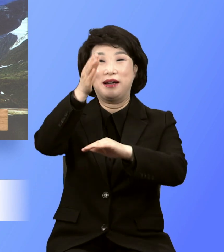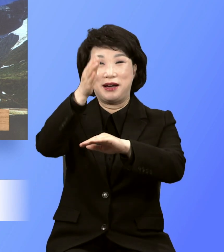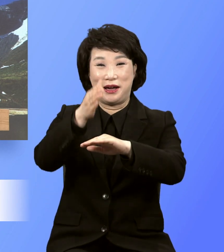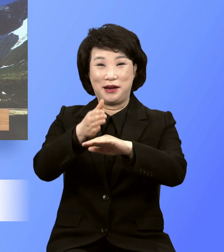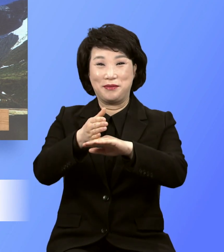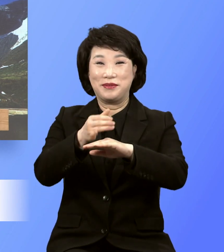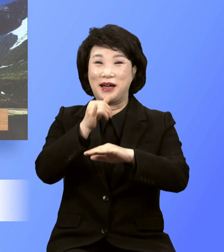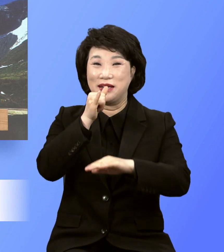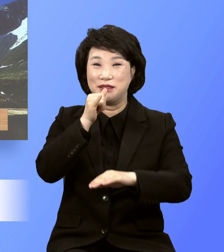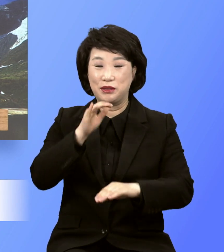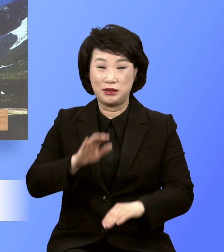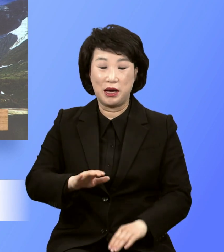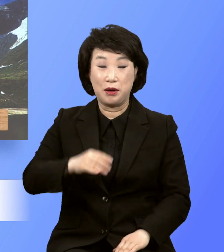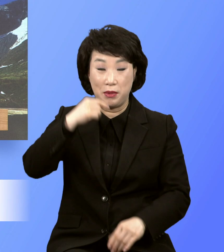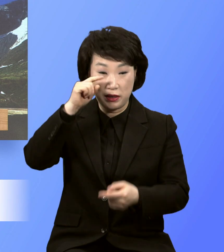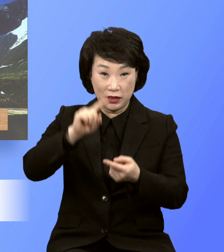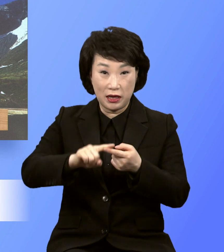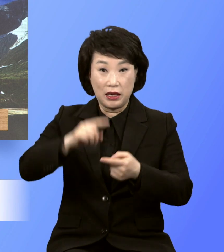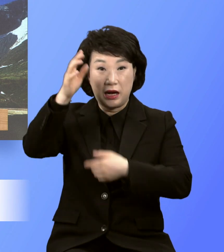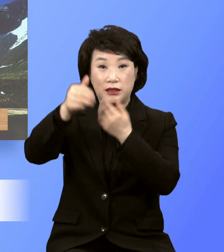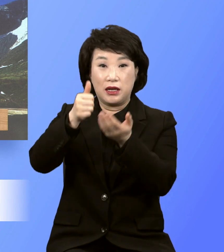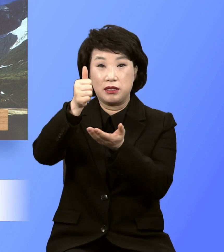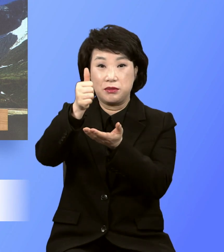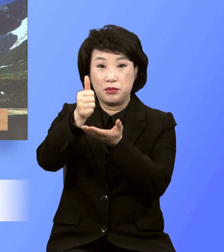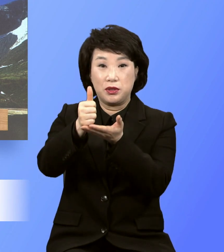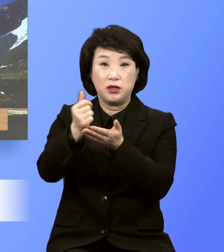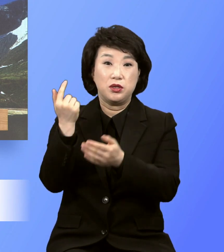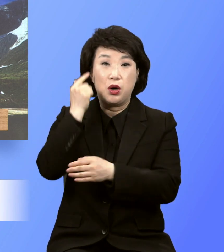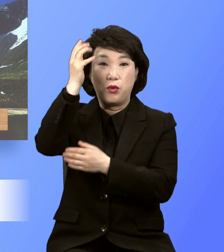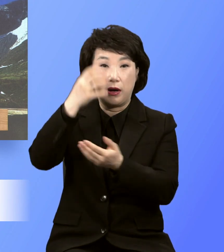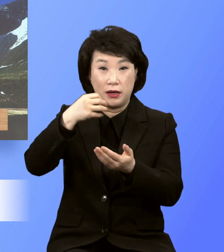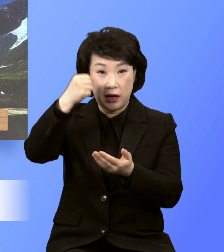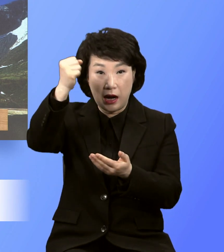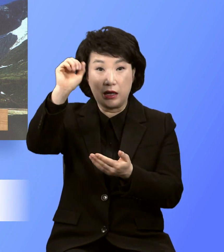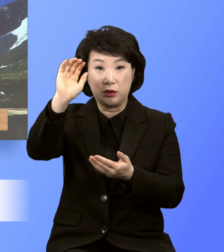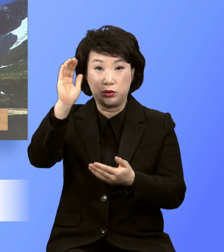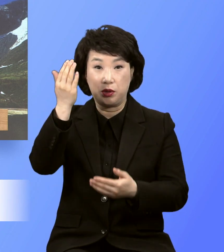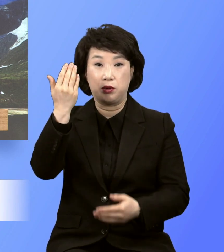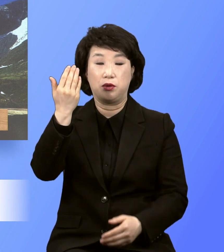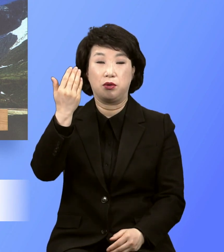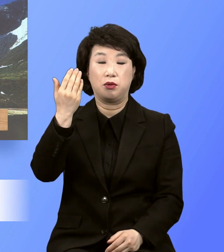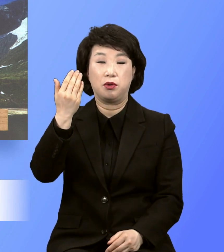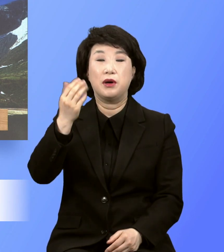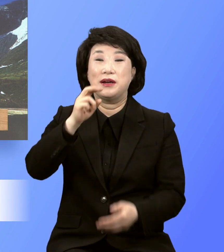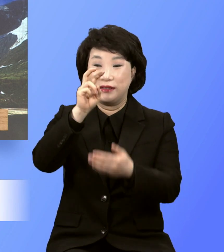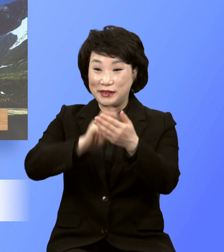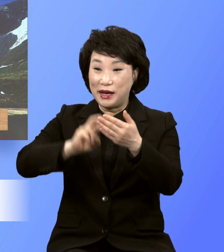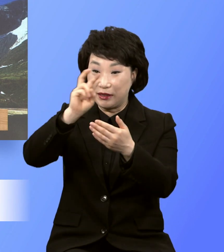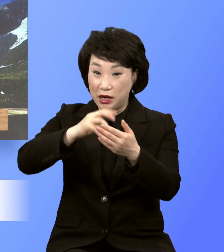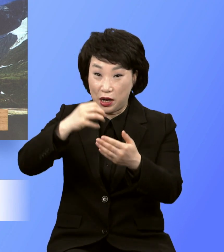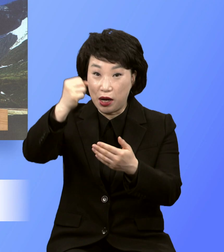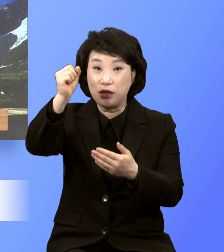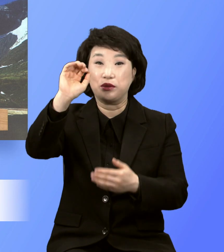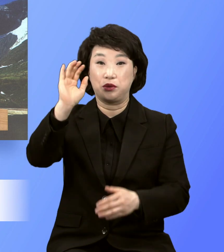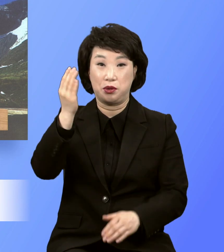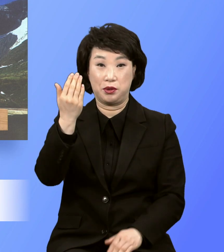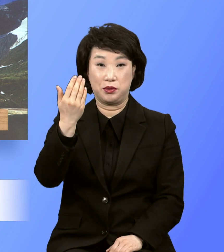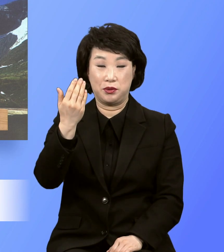감사함으로 마땅히 하나님은 영광을 받으셔야 하고 찬양을